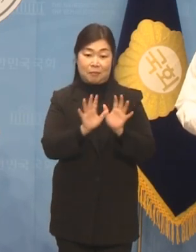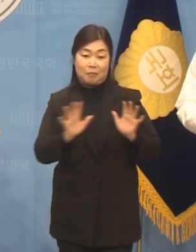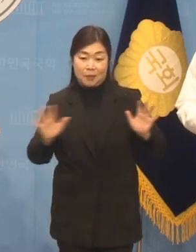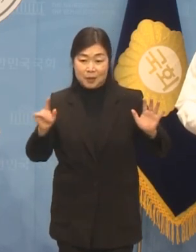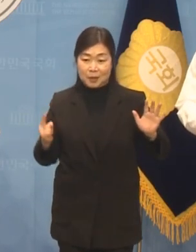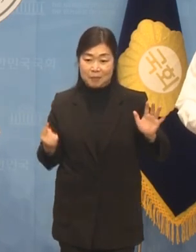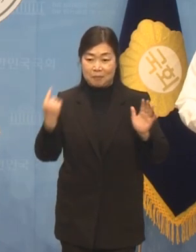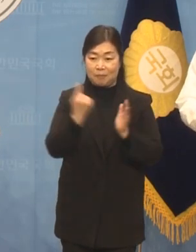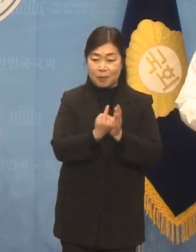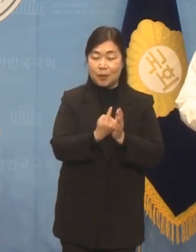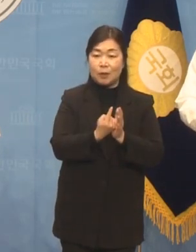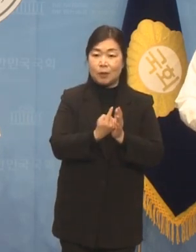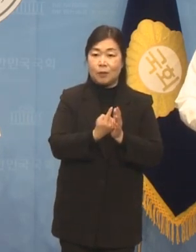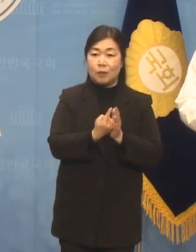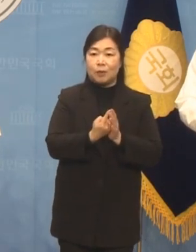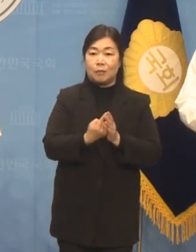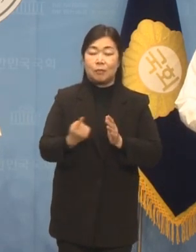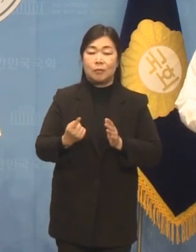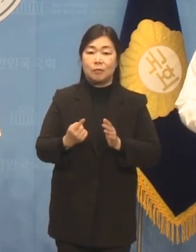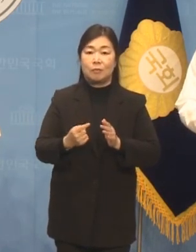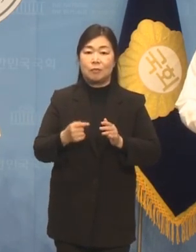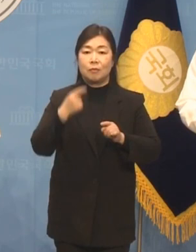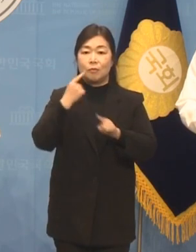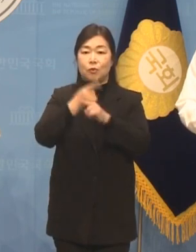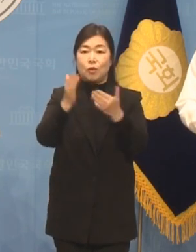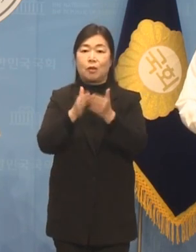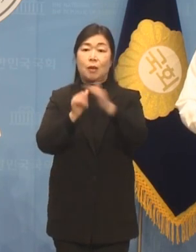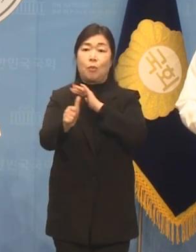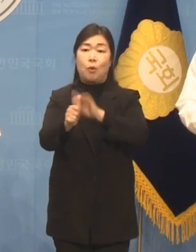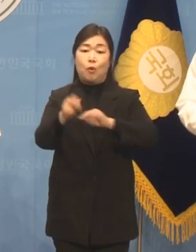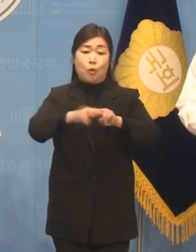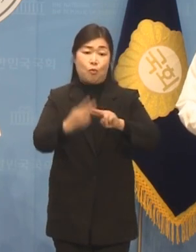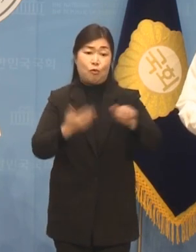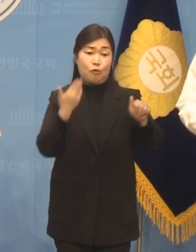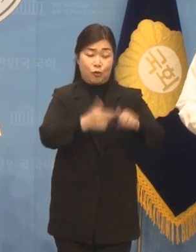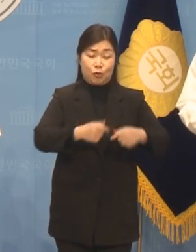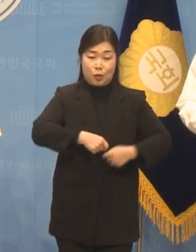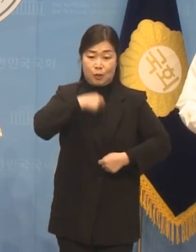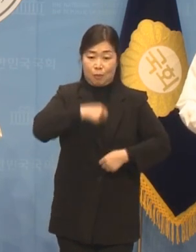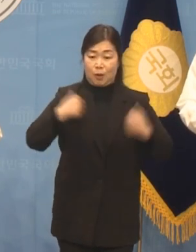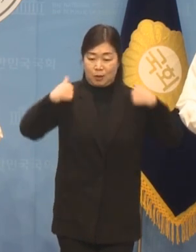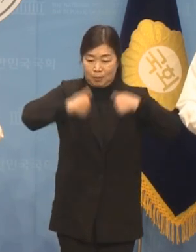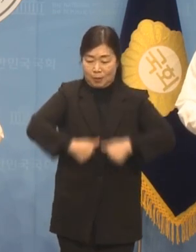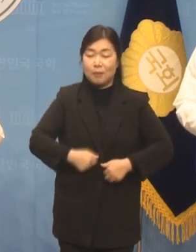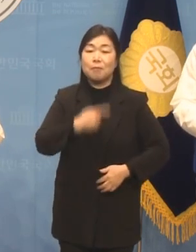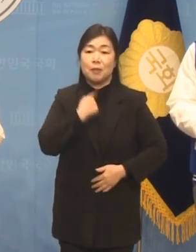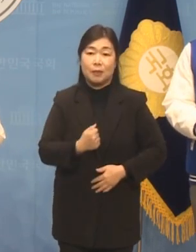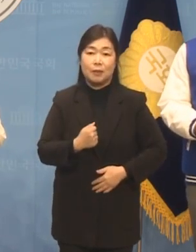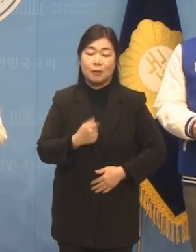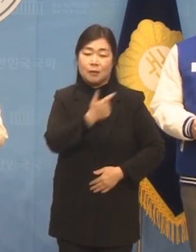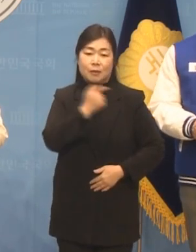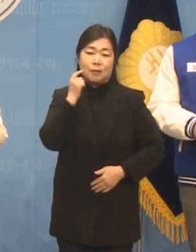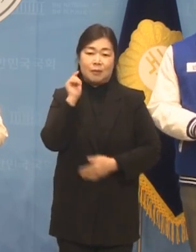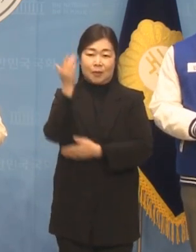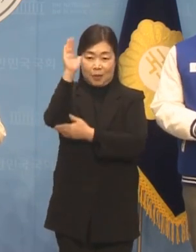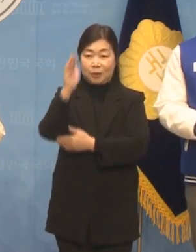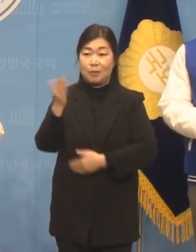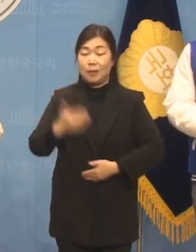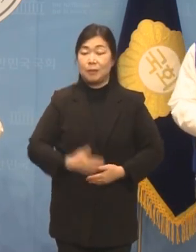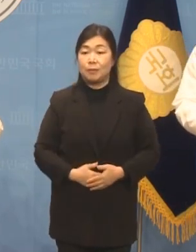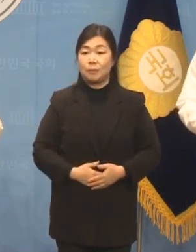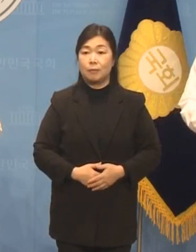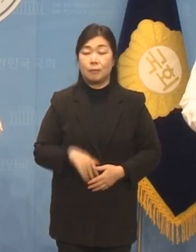이제 당대표님이 선물로 입혀주시는 옷을 저도 입어봤습니다. 큰 영광입니다. 아까 소개할 때